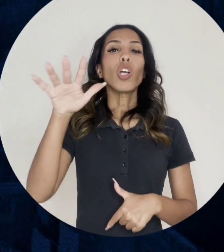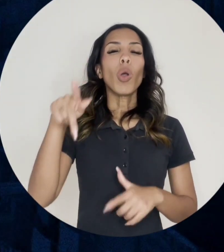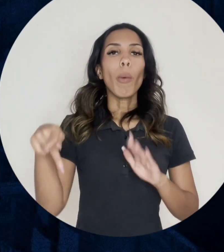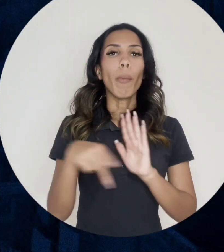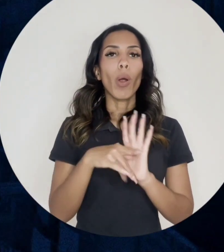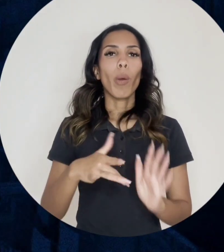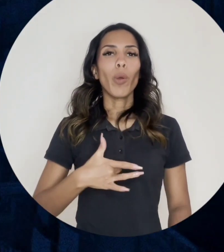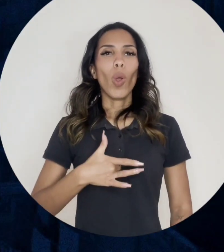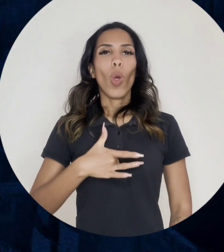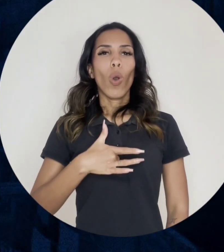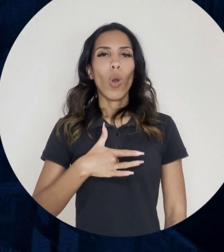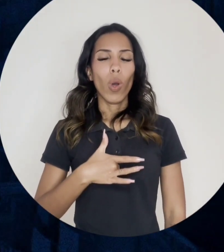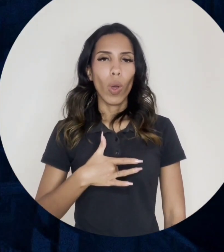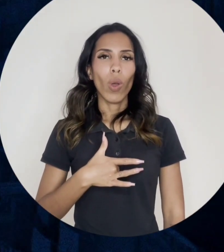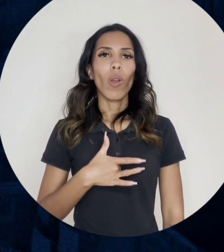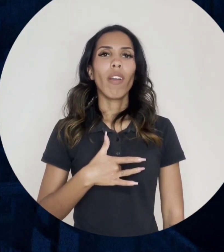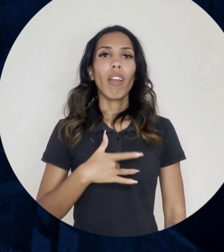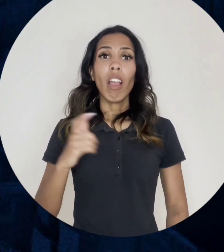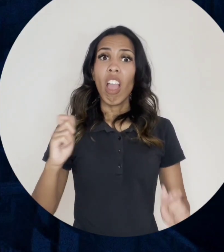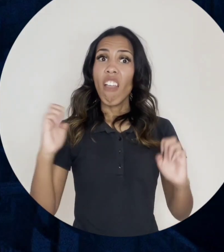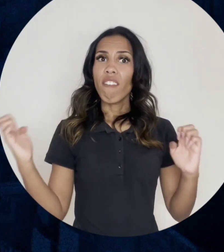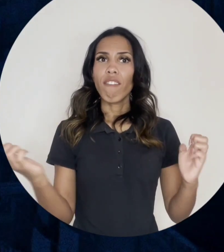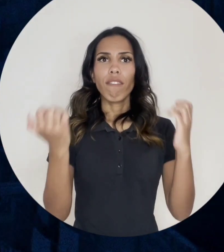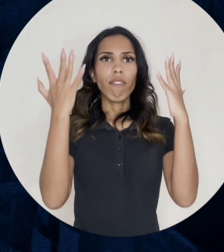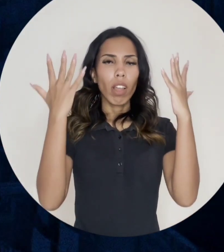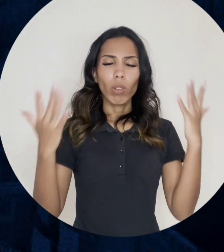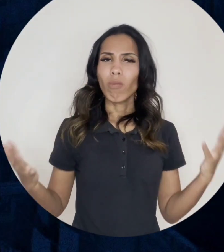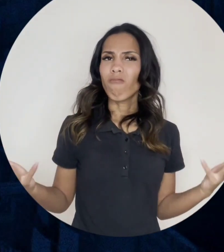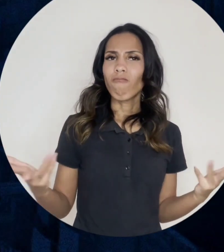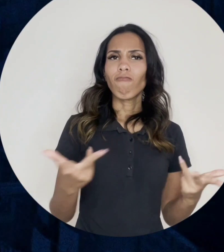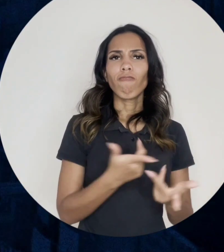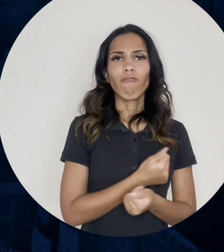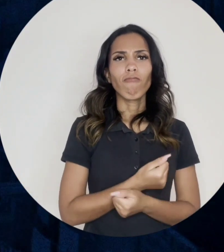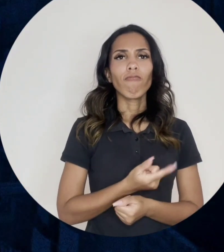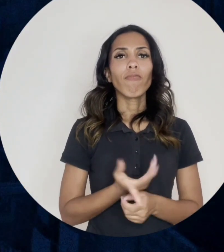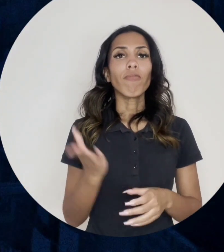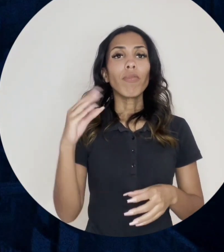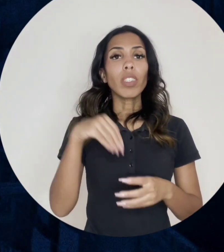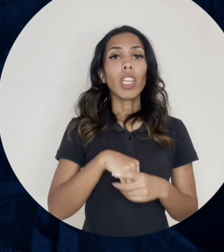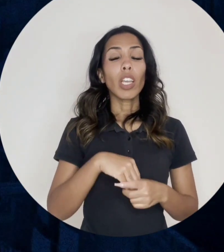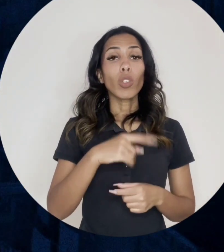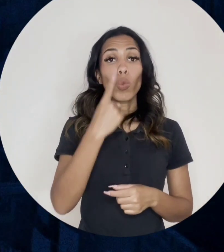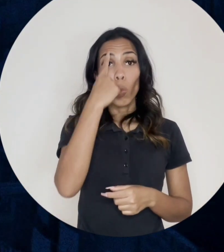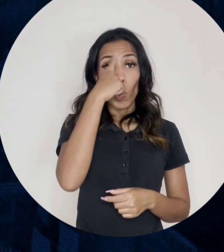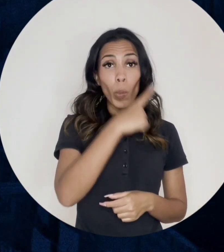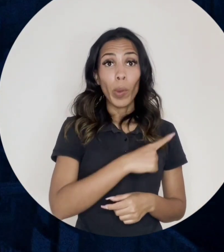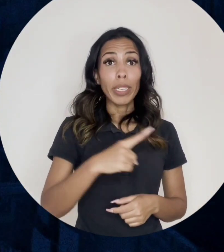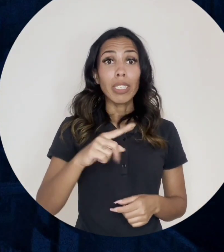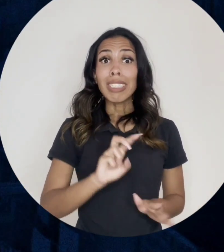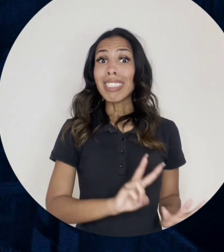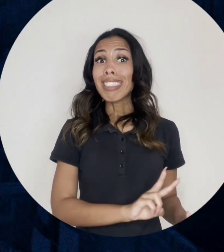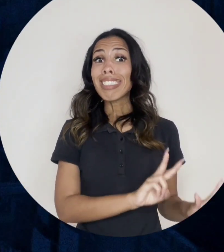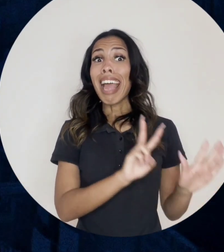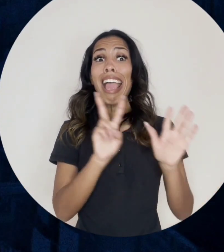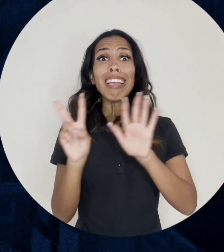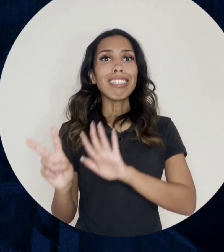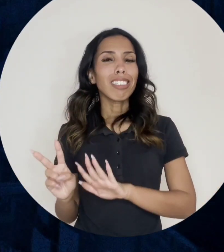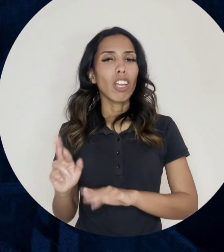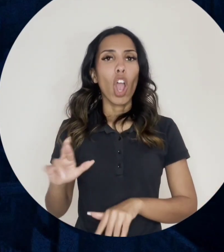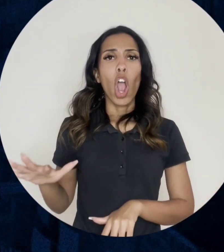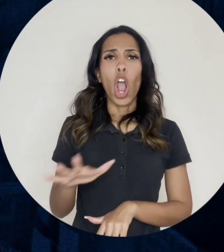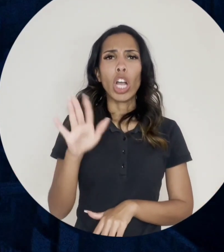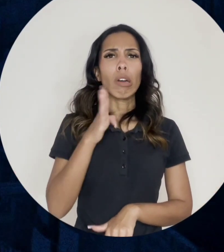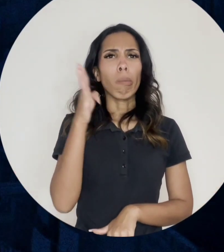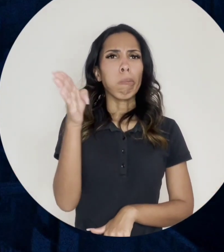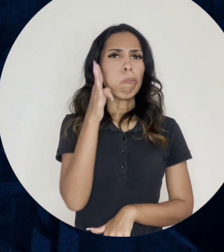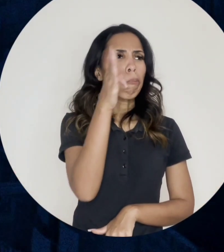Tuberculose Não, que foi um evento incrível que a gente, dentro de uma semana, a gente correu essa rocinha toda,